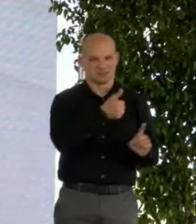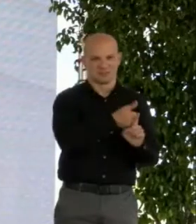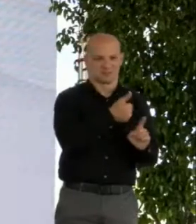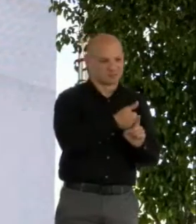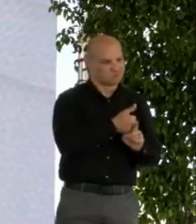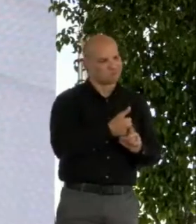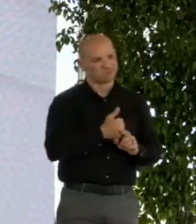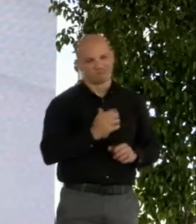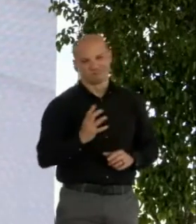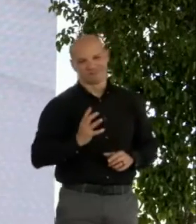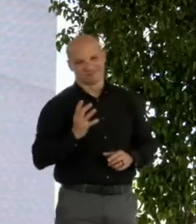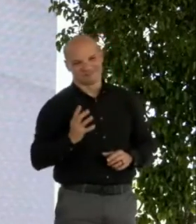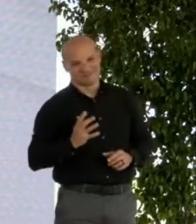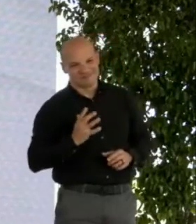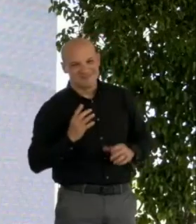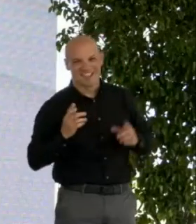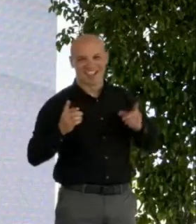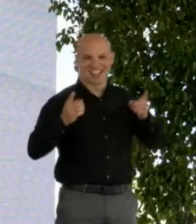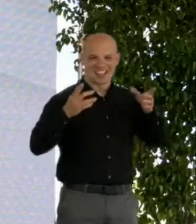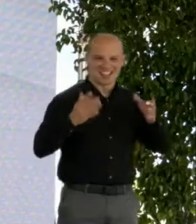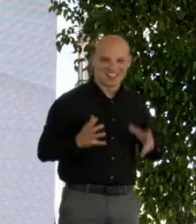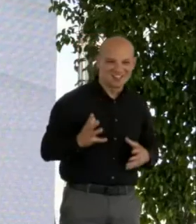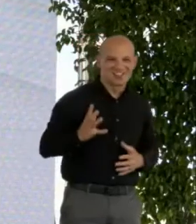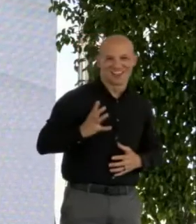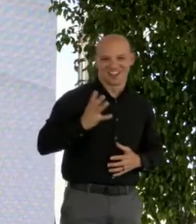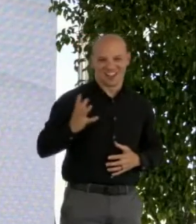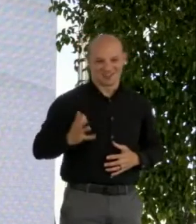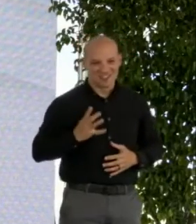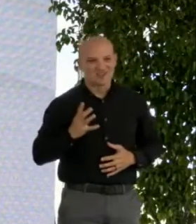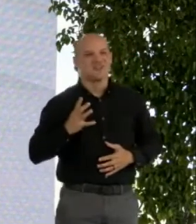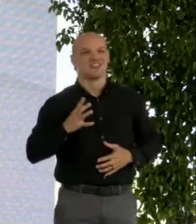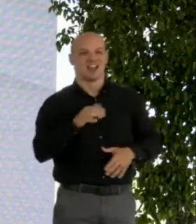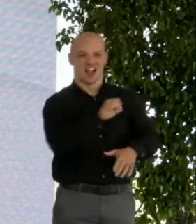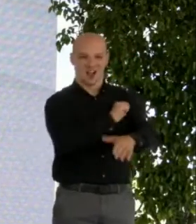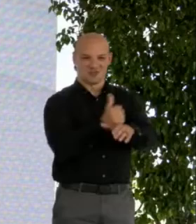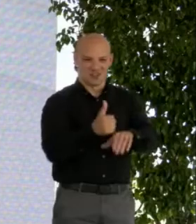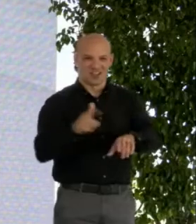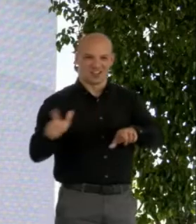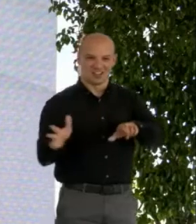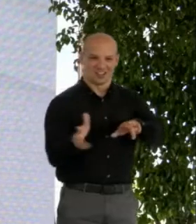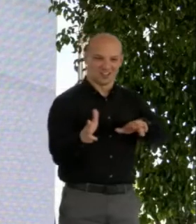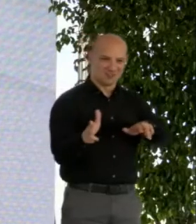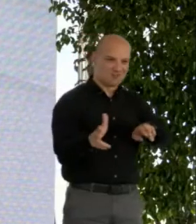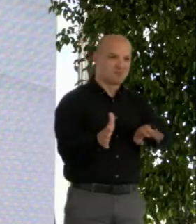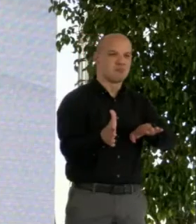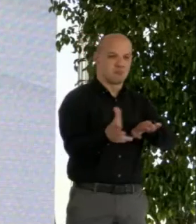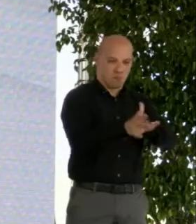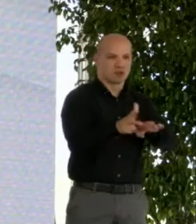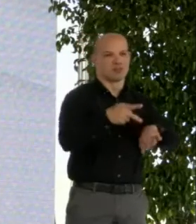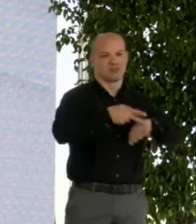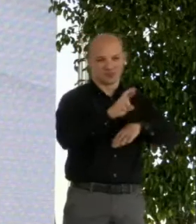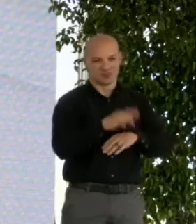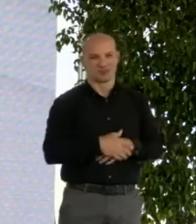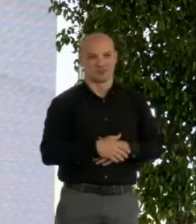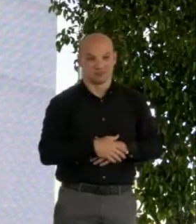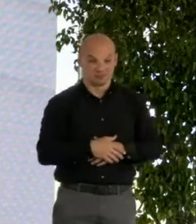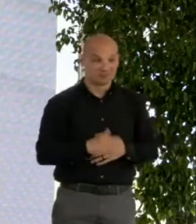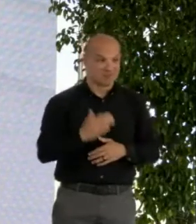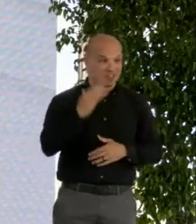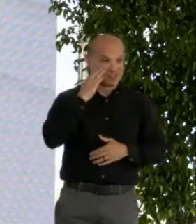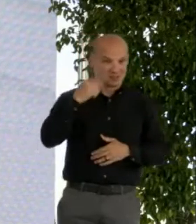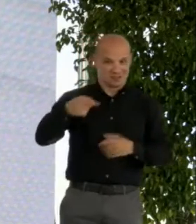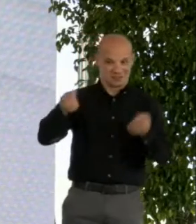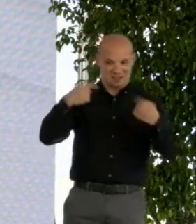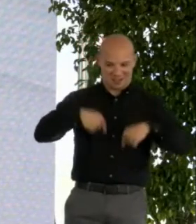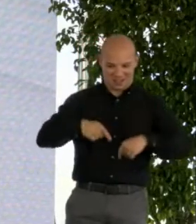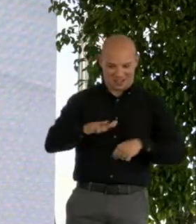flamante director ejecutivo de la Autoridad de Puertos de Puerto Rico. Parece entero que venía aquí al área de los muelles y dijo,